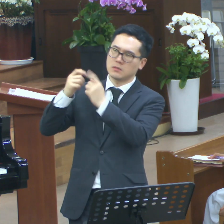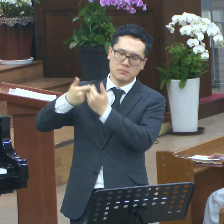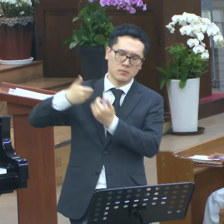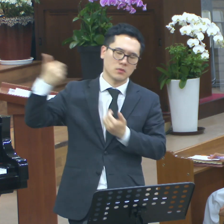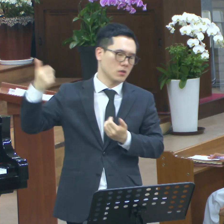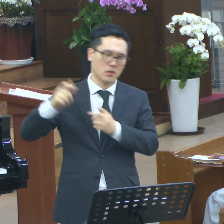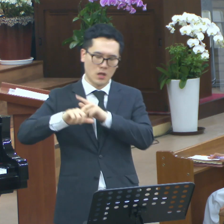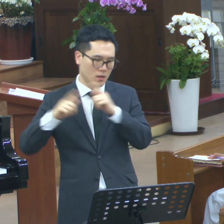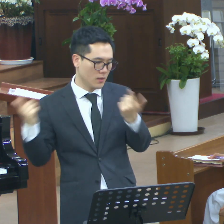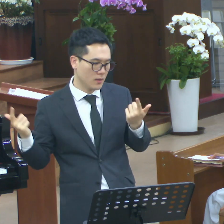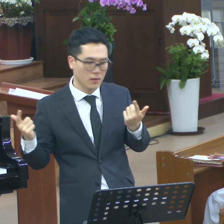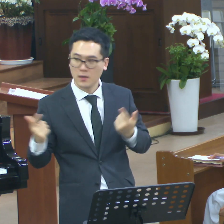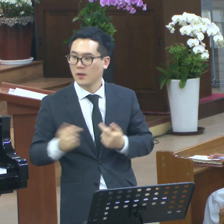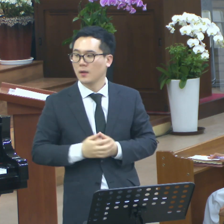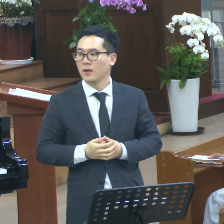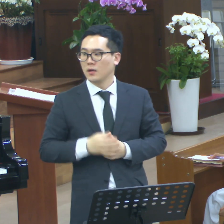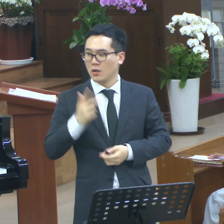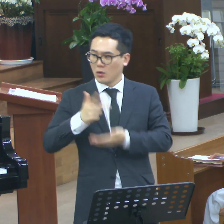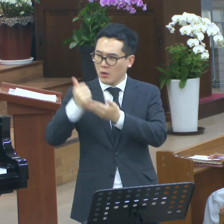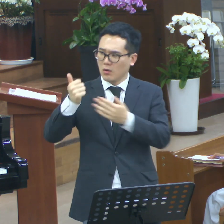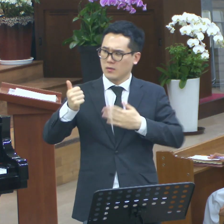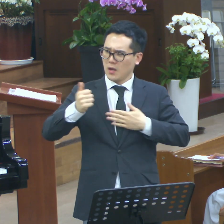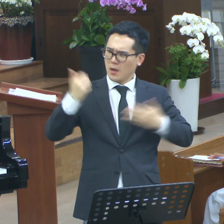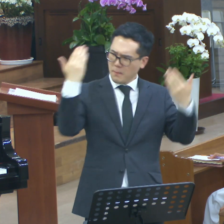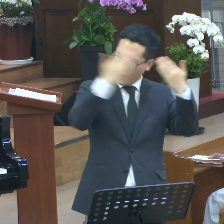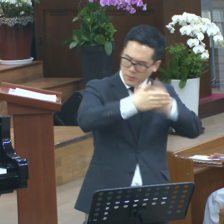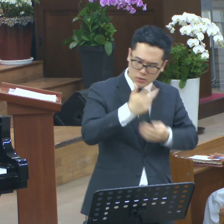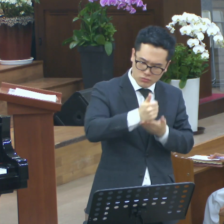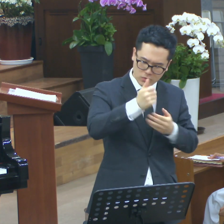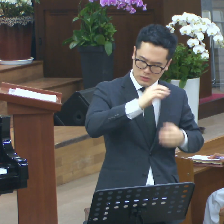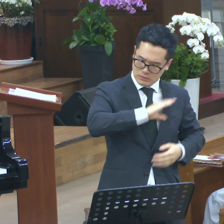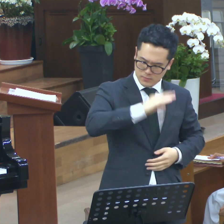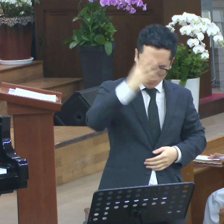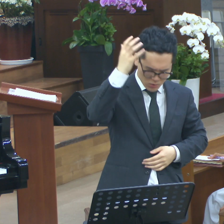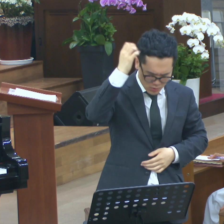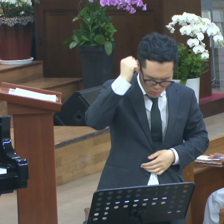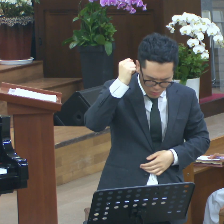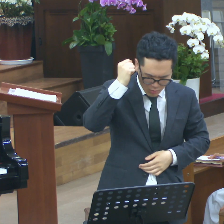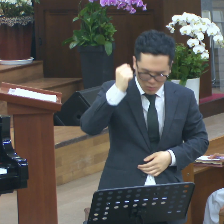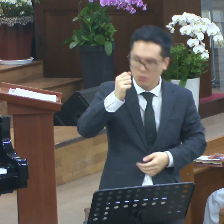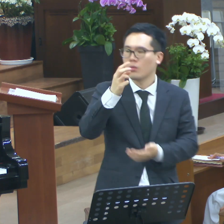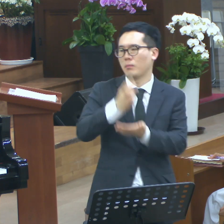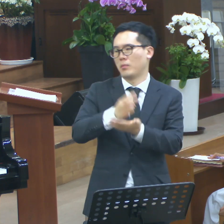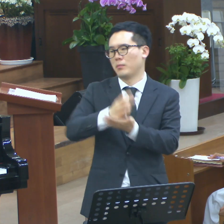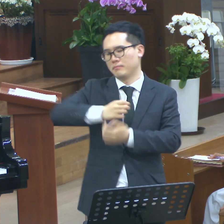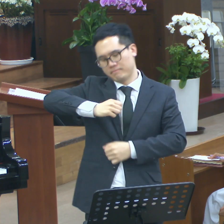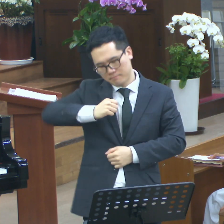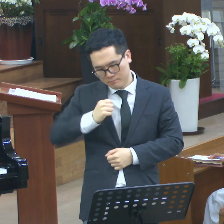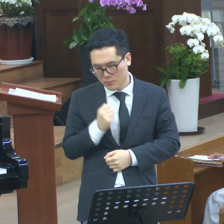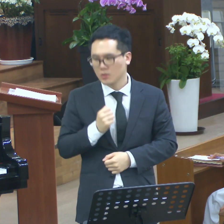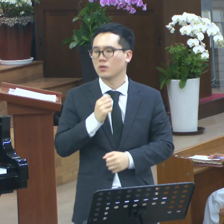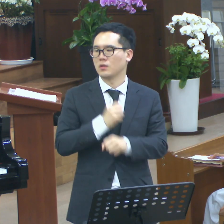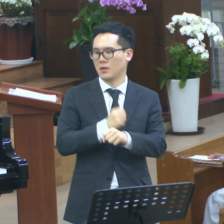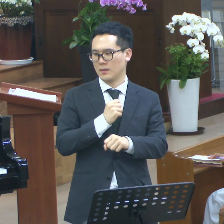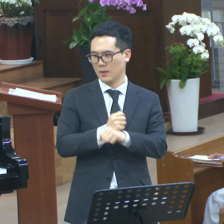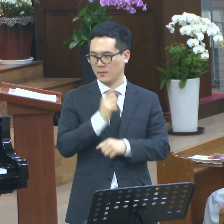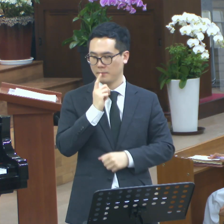주의 법을 지켰나이다. 자, 우리가 언제 무너지냐면 말 때문에 많이 무너지죠.